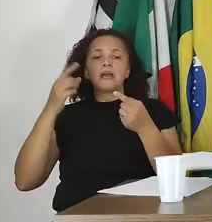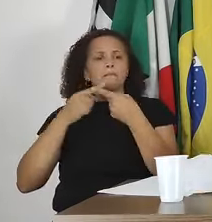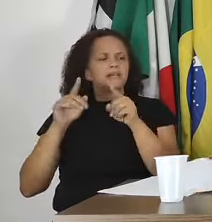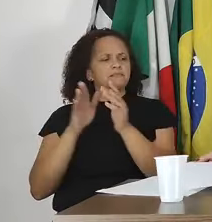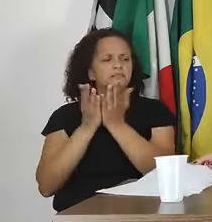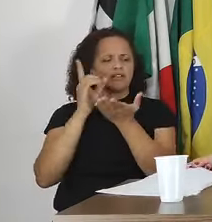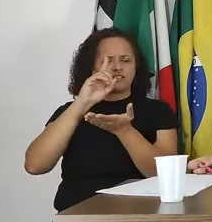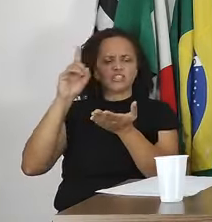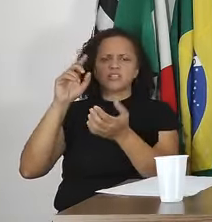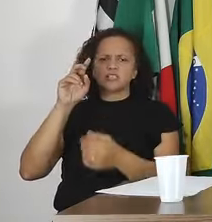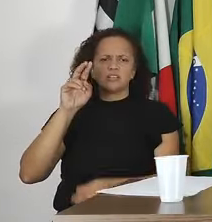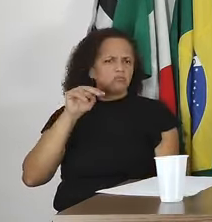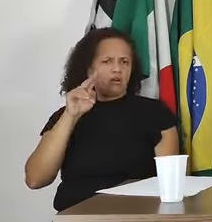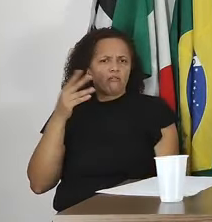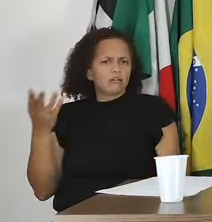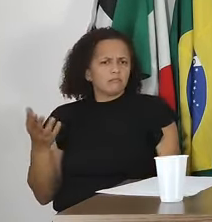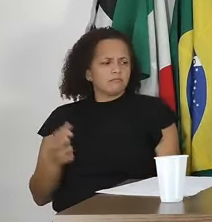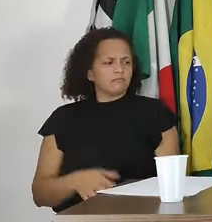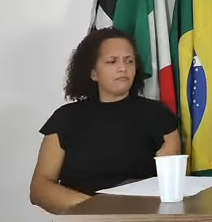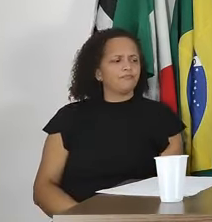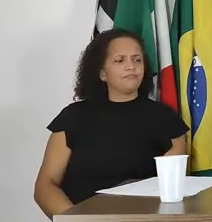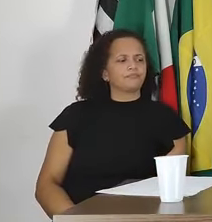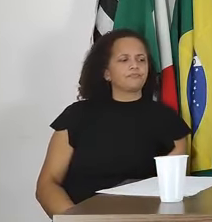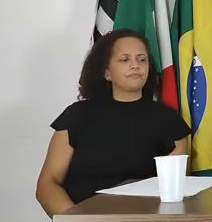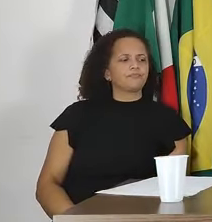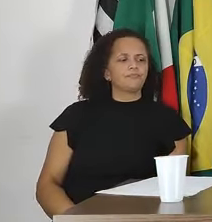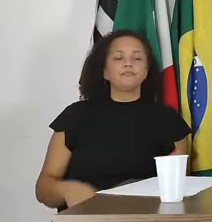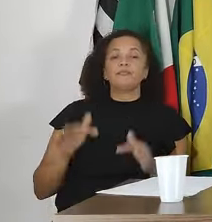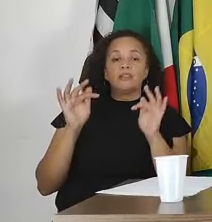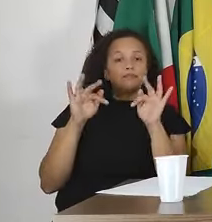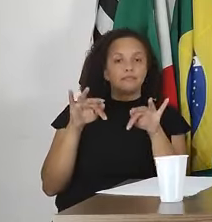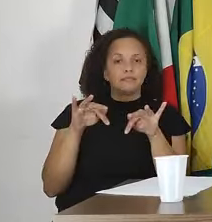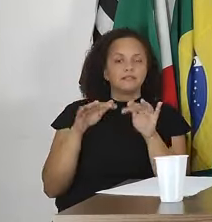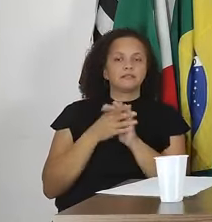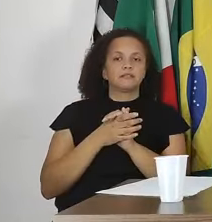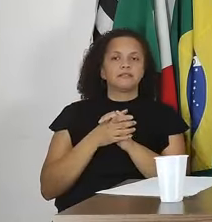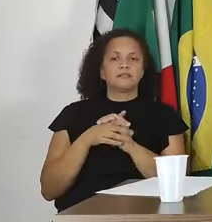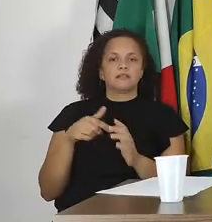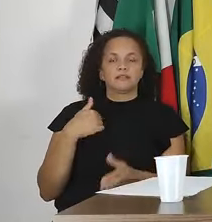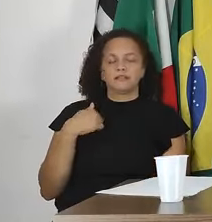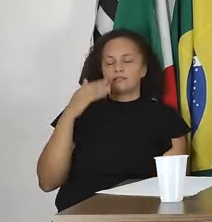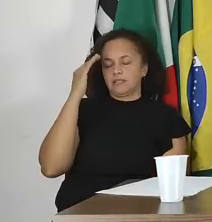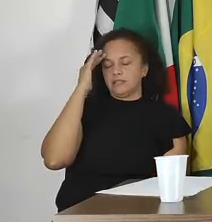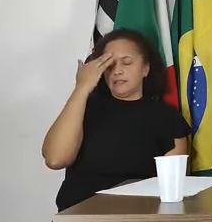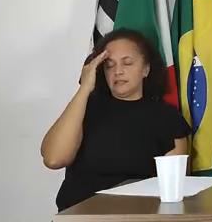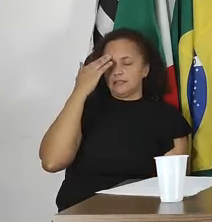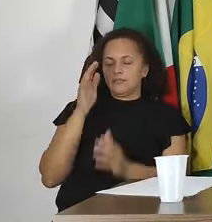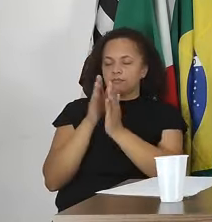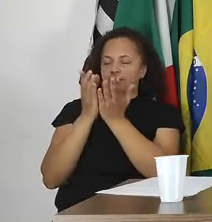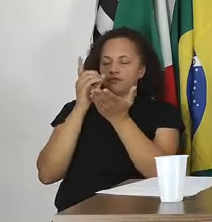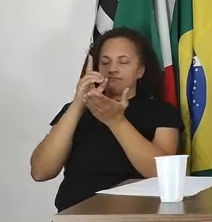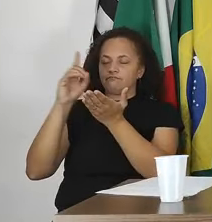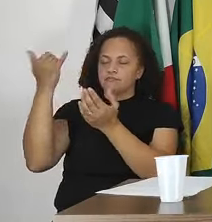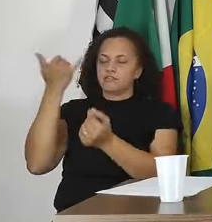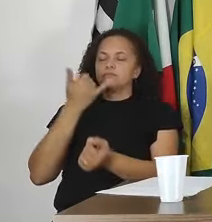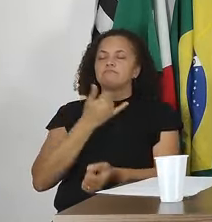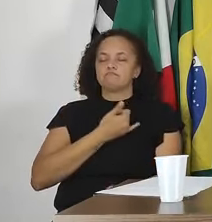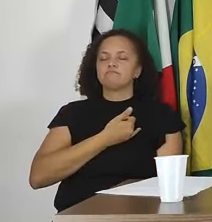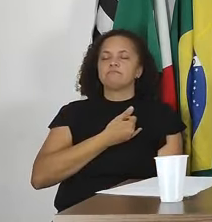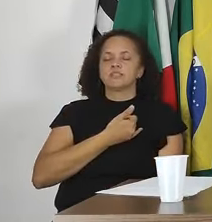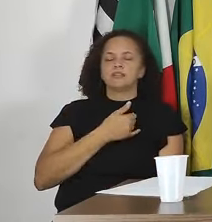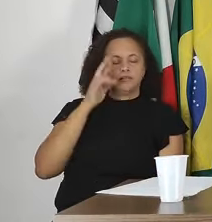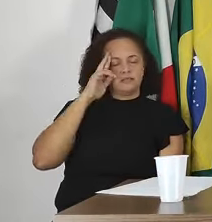isso. Bom, concluindo, eu vou falar o que eu entendi do Senhor nessa palavra, né? O que o